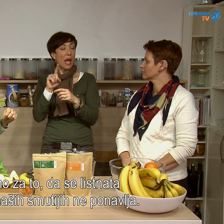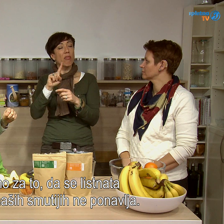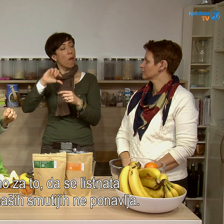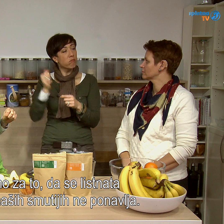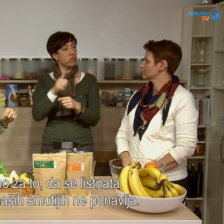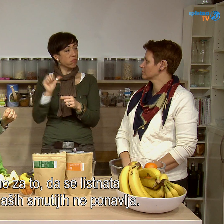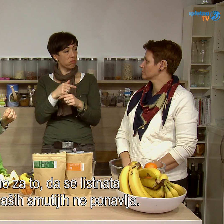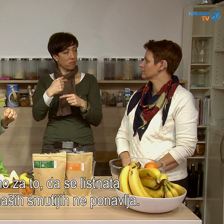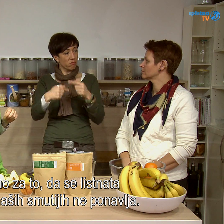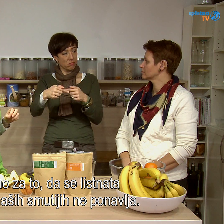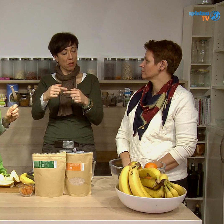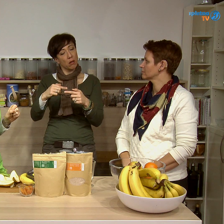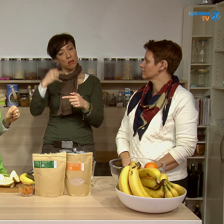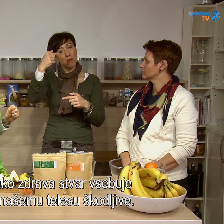ponavlja.